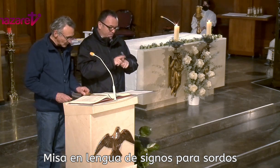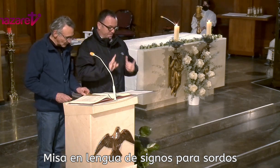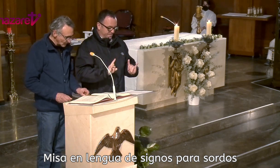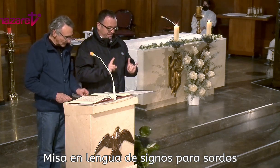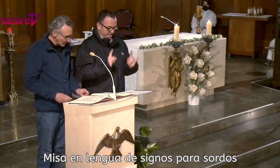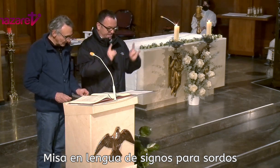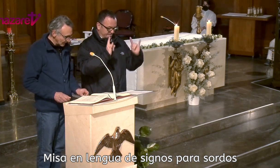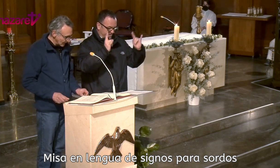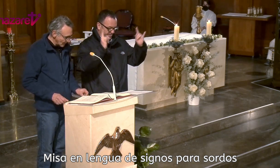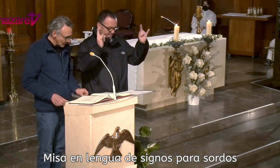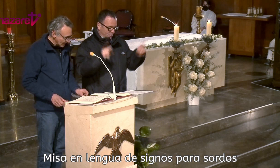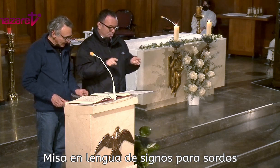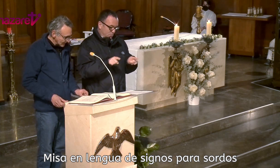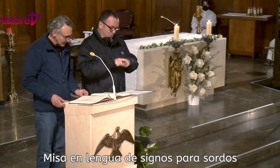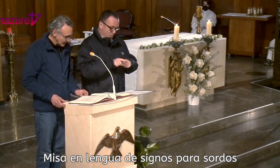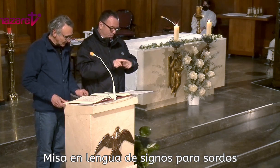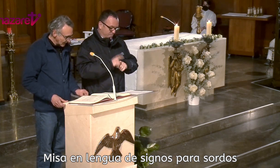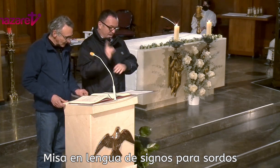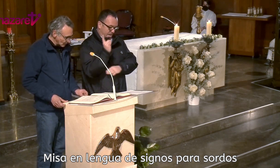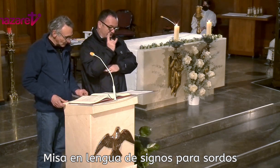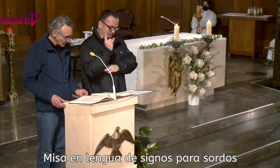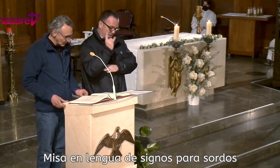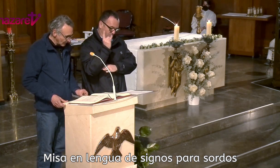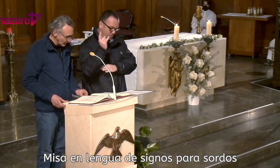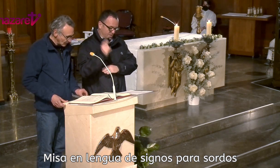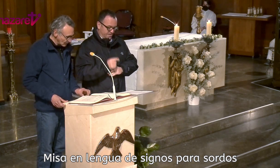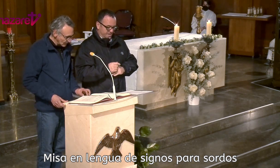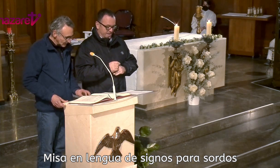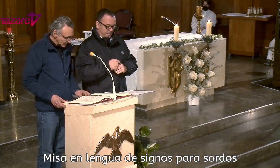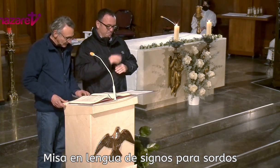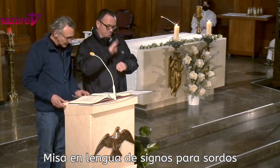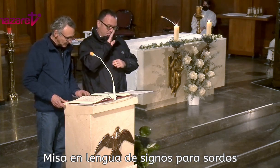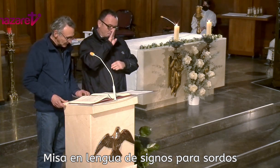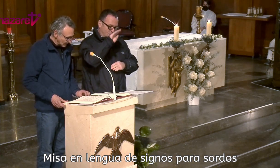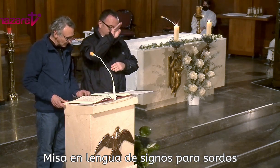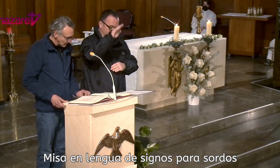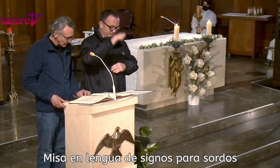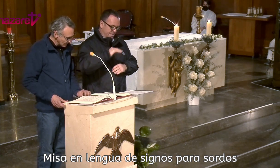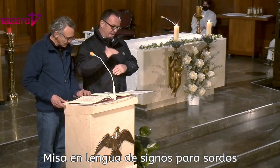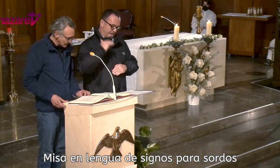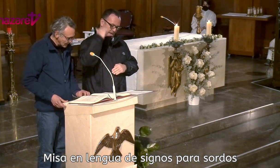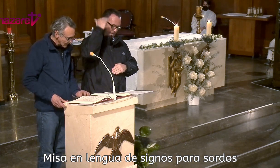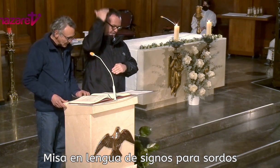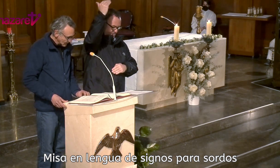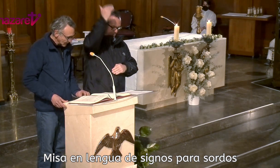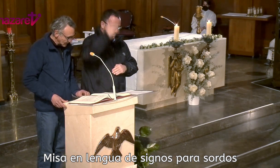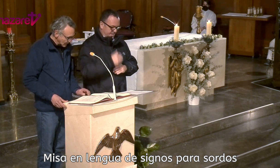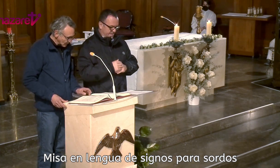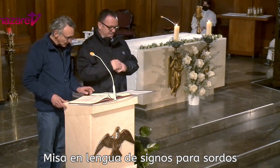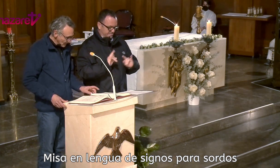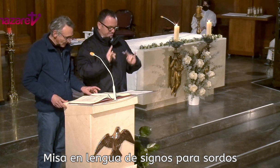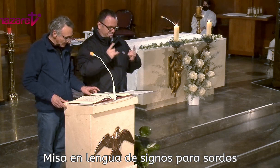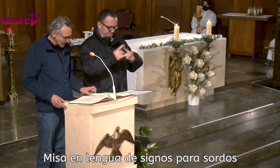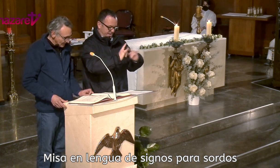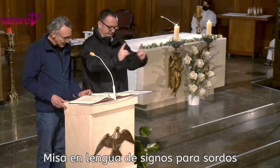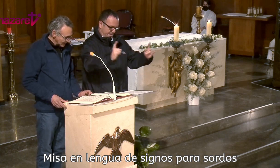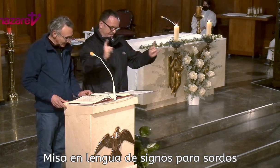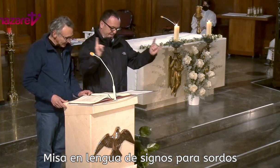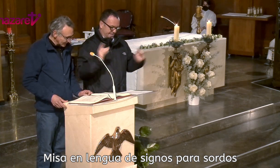una palmera, se alzará como el cedro del Líbano, plantado en la casa del